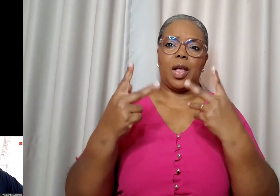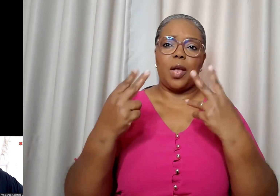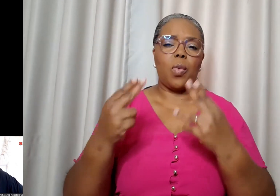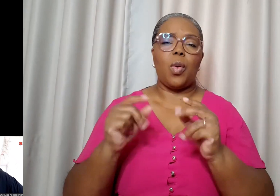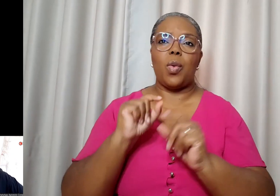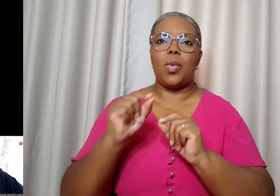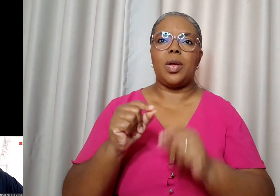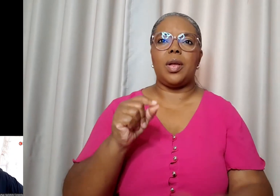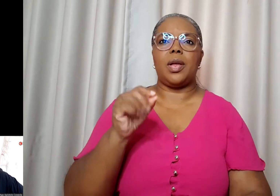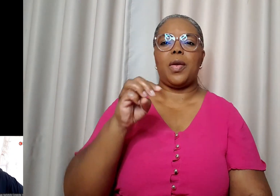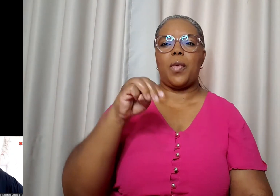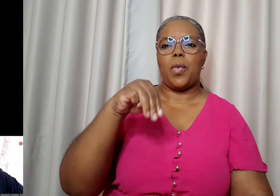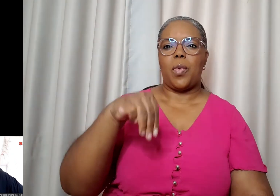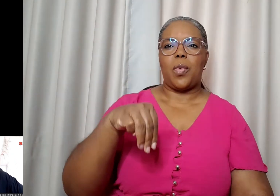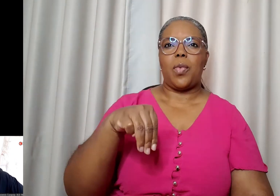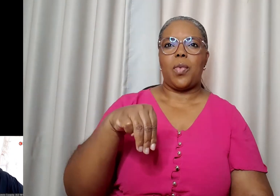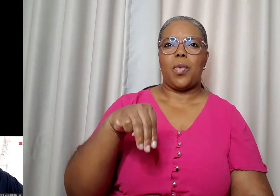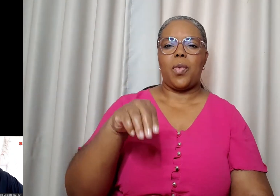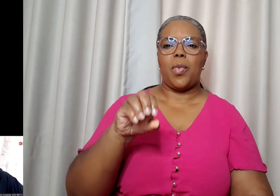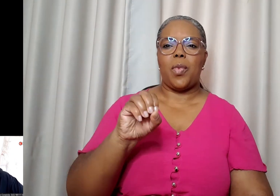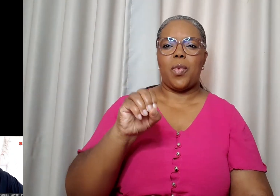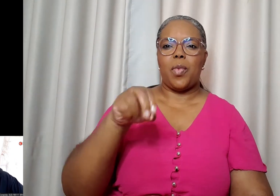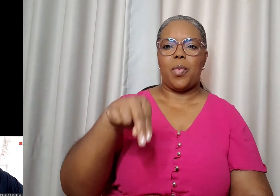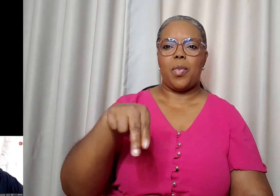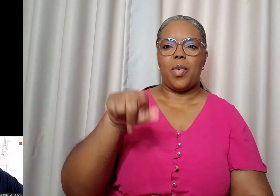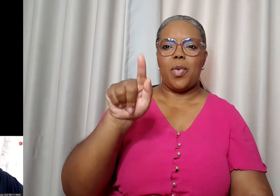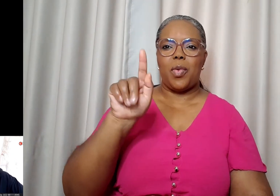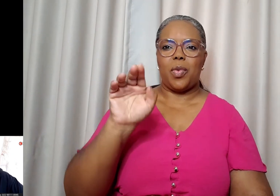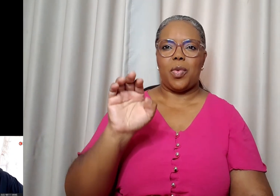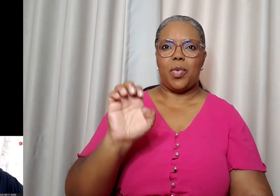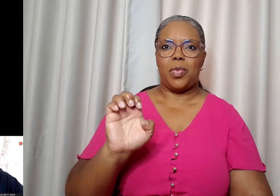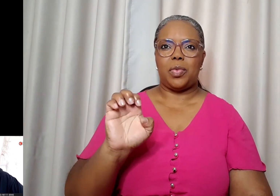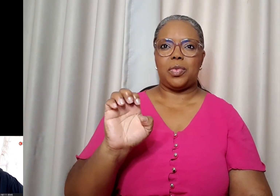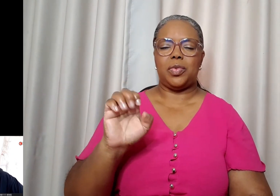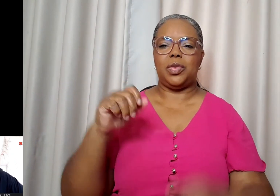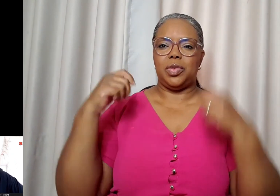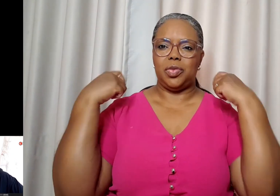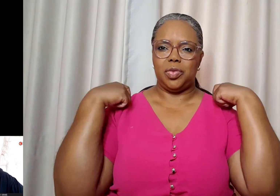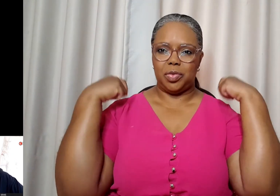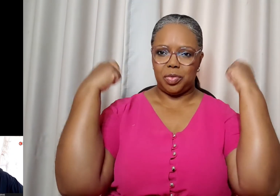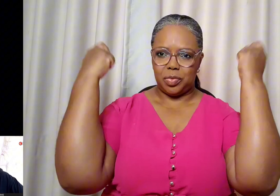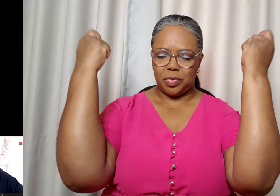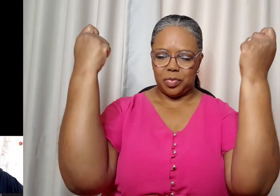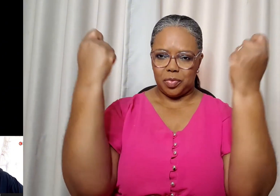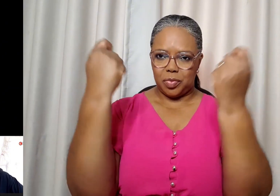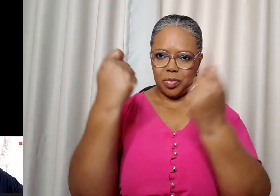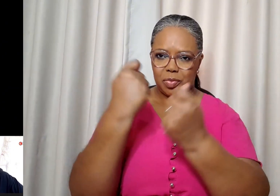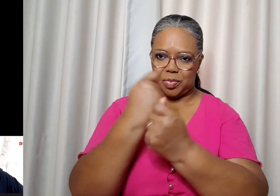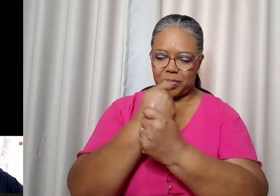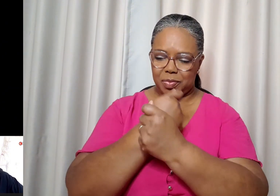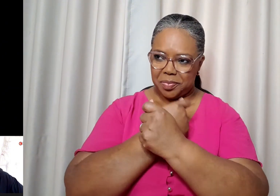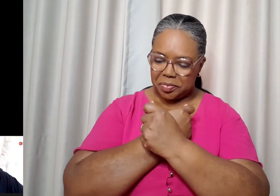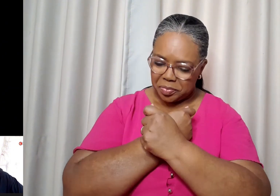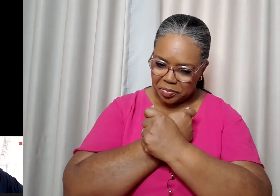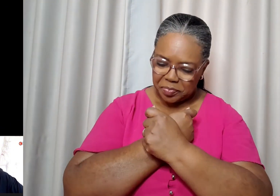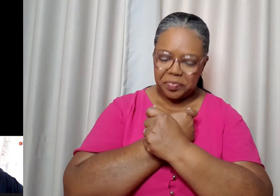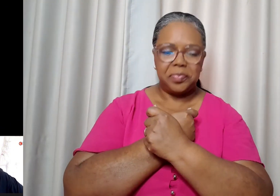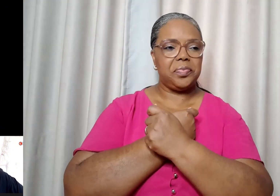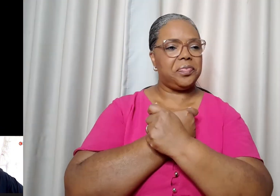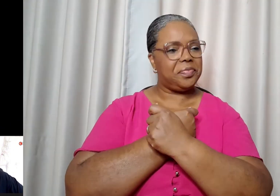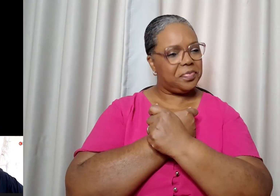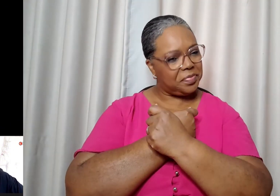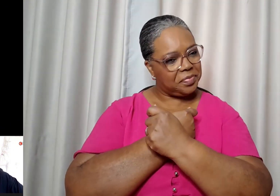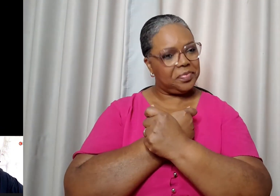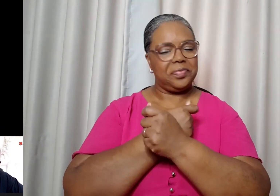É ou não é? Não é a visão que a gente tem? Aquele monge que está administrando